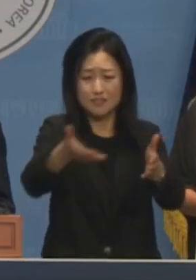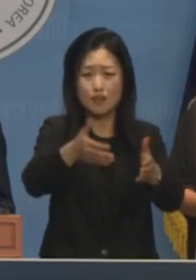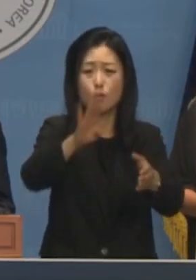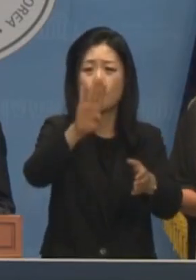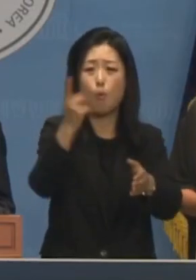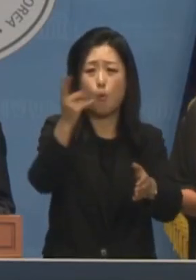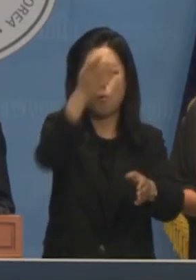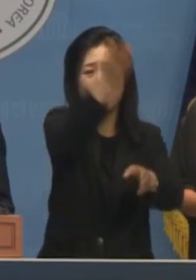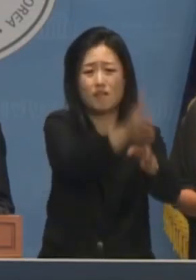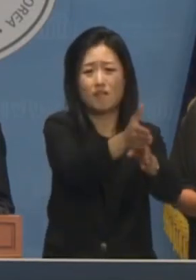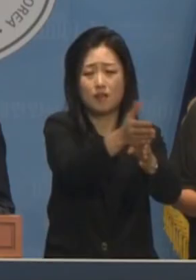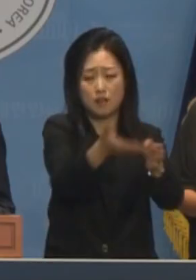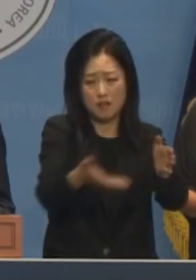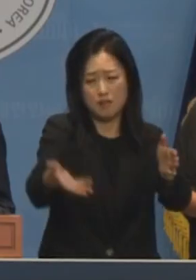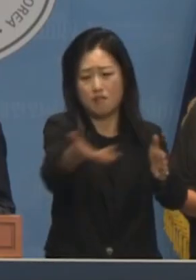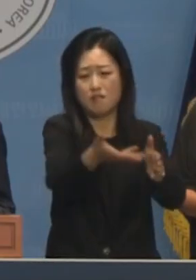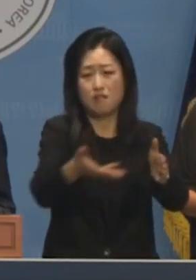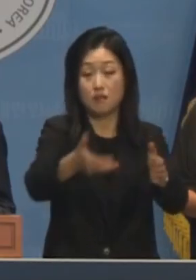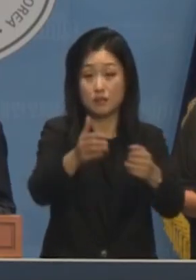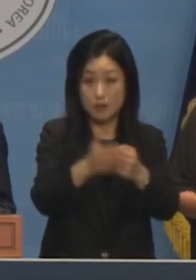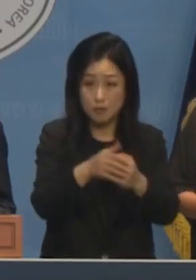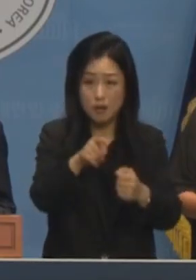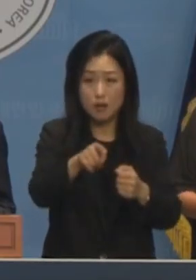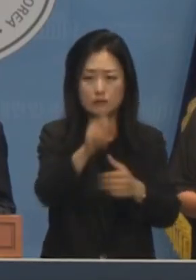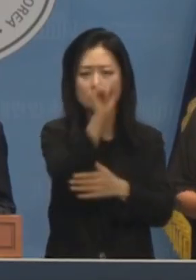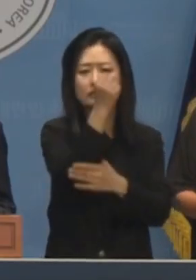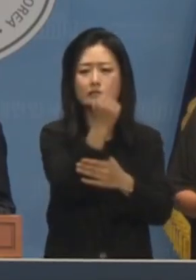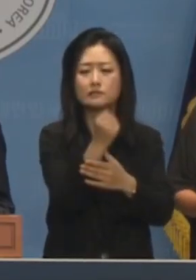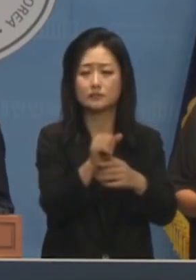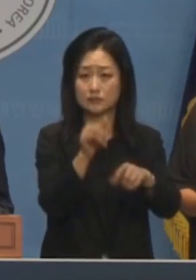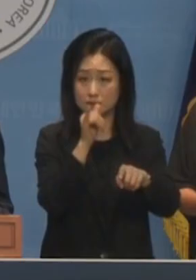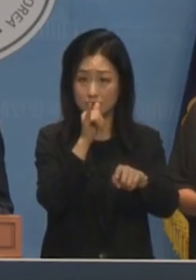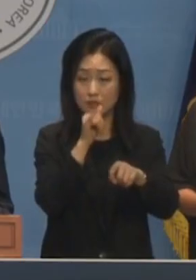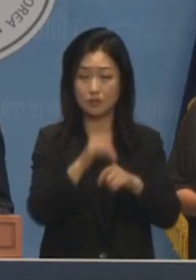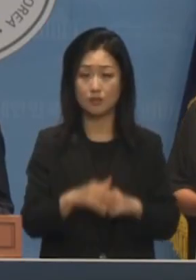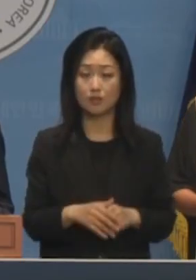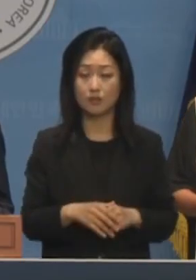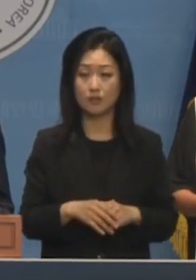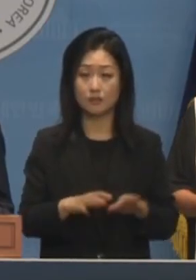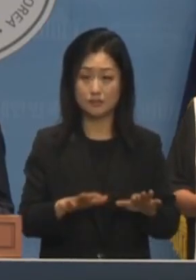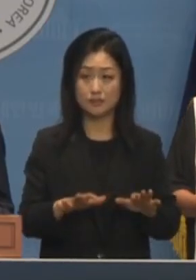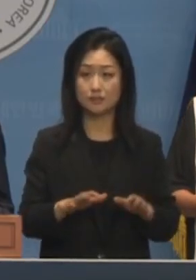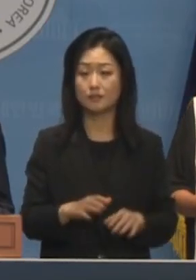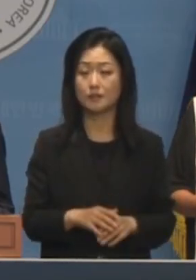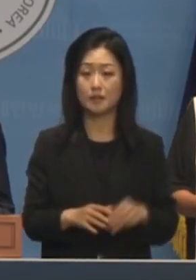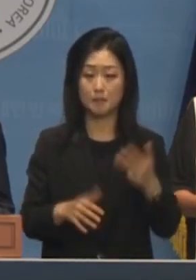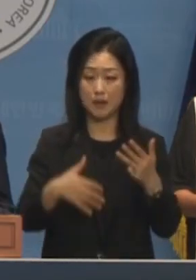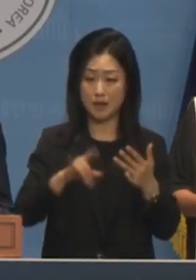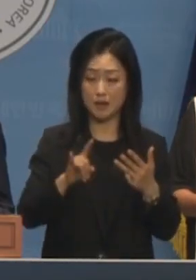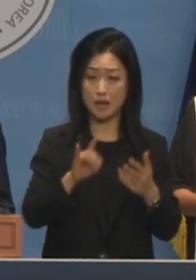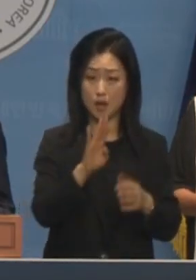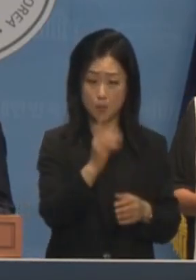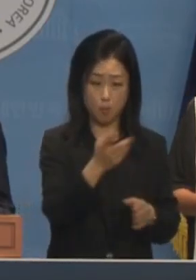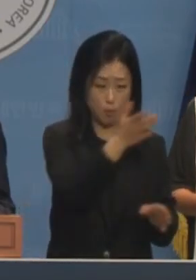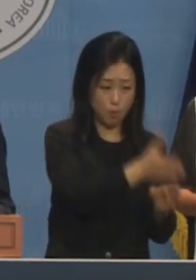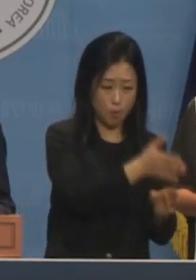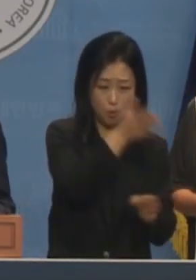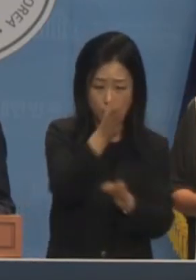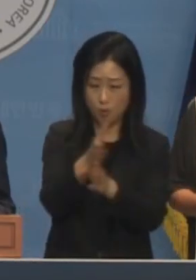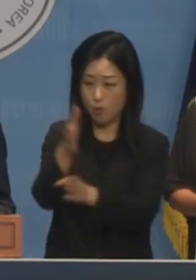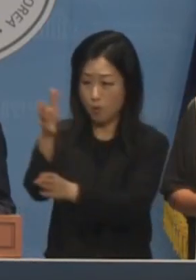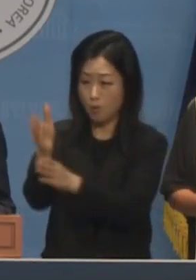있다. 8개부가 설치된 낙동강도 올해 최악의 녹조 상태를 보이고 있으며 매일